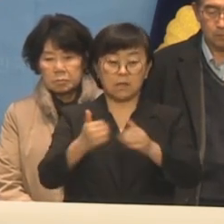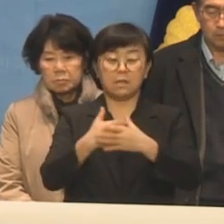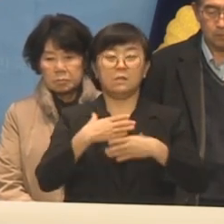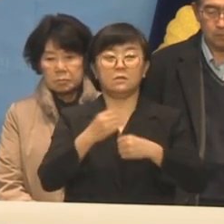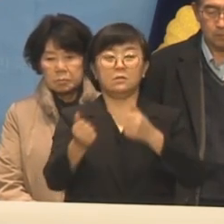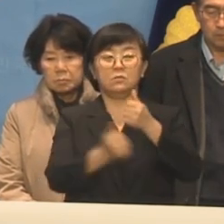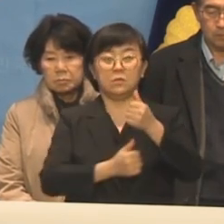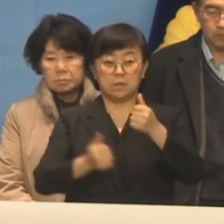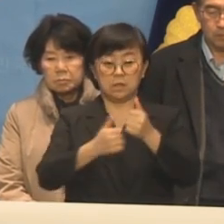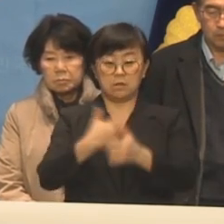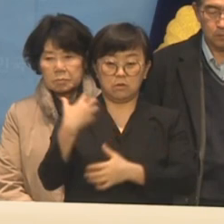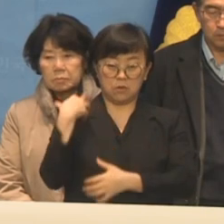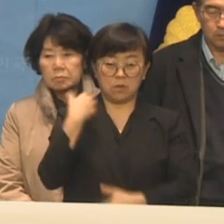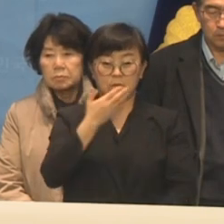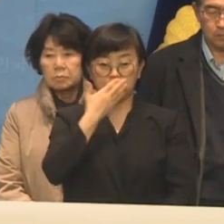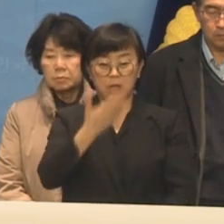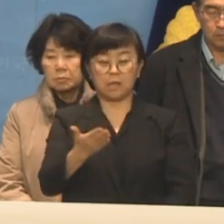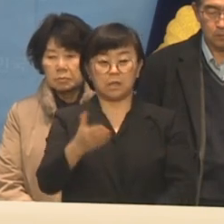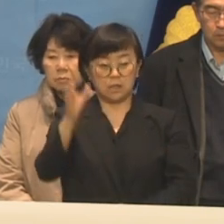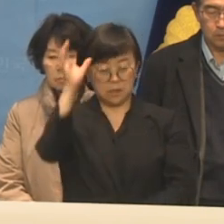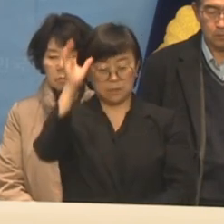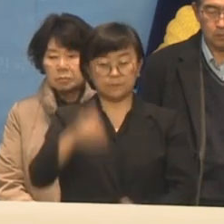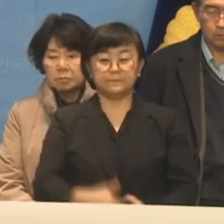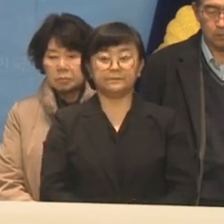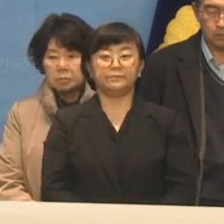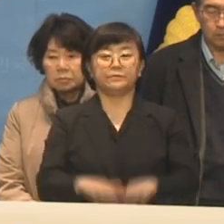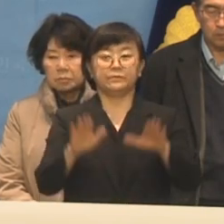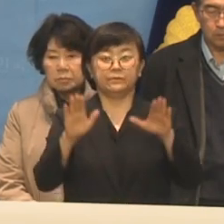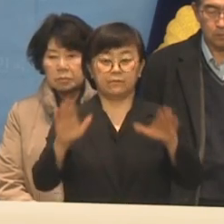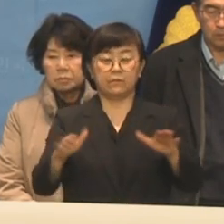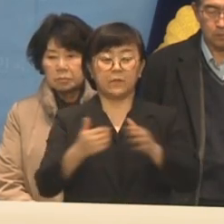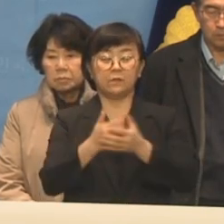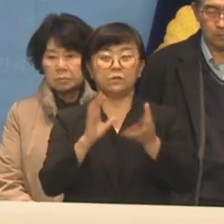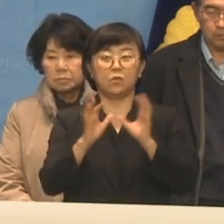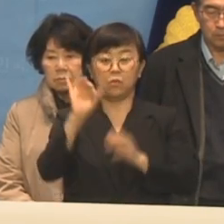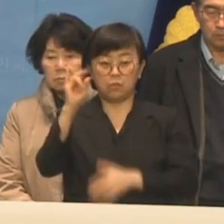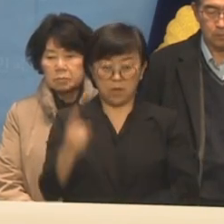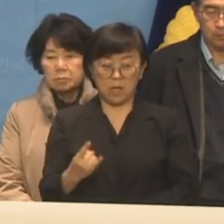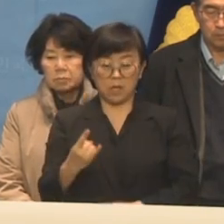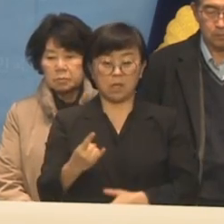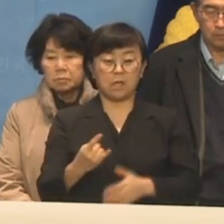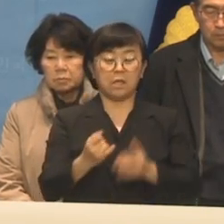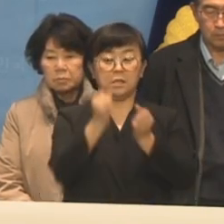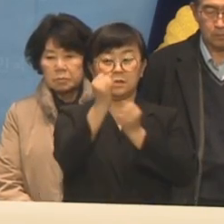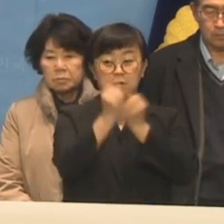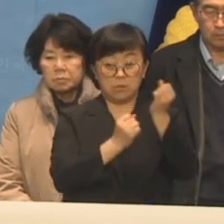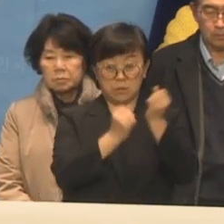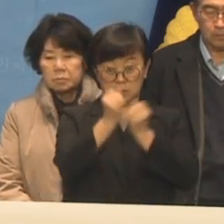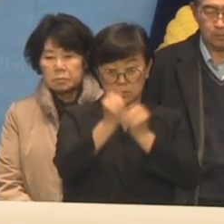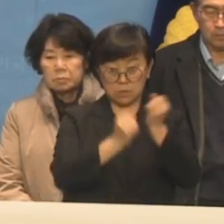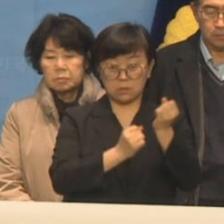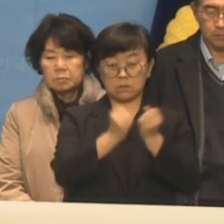안전위원회의 역할을 할 수 있기를 기대합니다. 오늘 토론회와 기자회견이